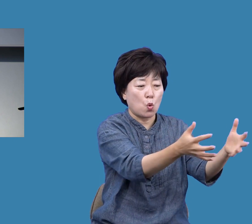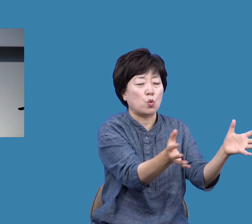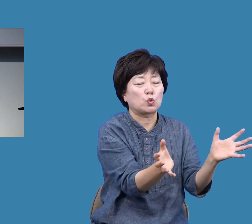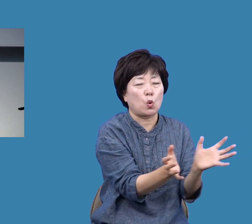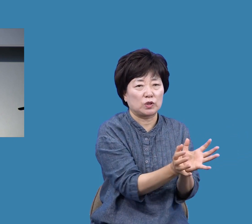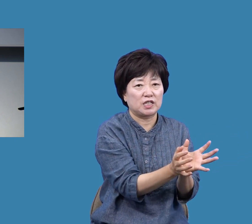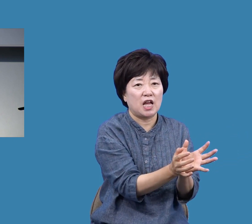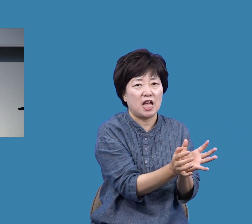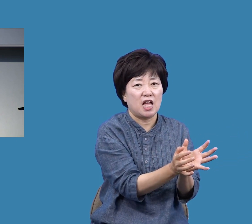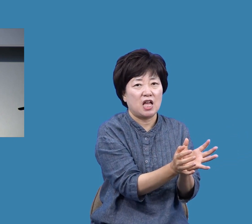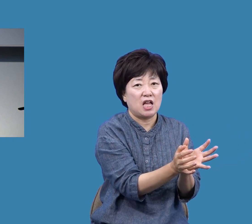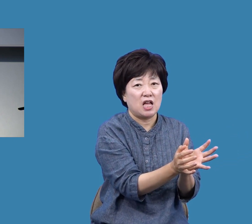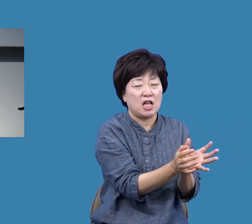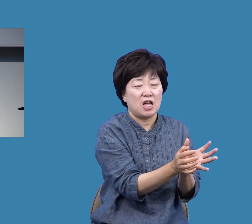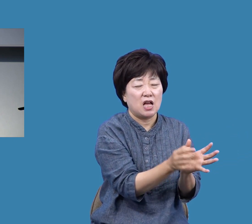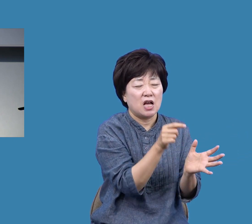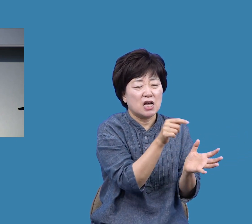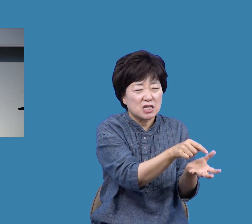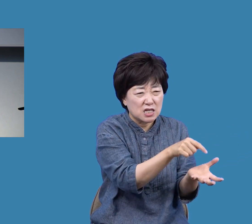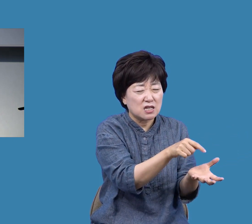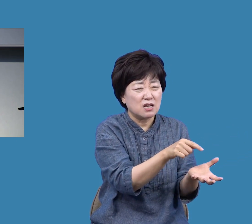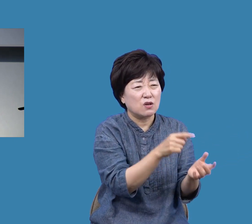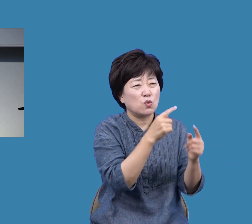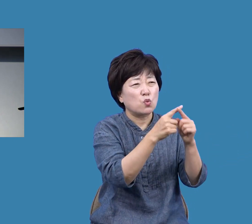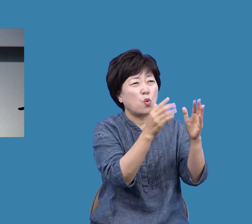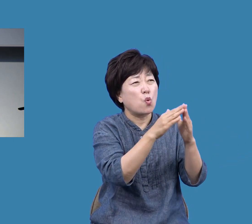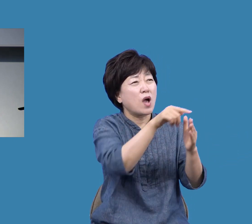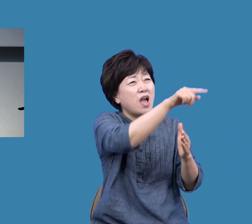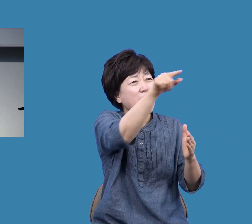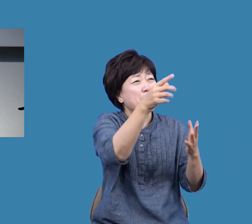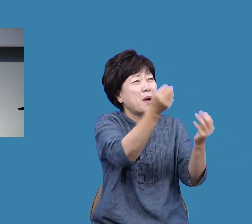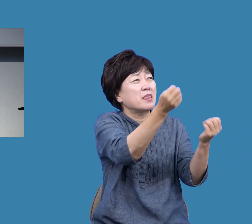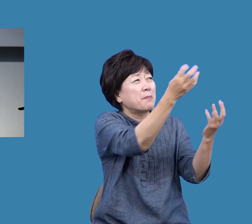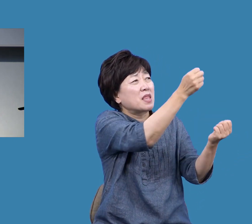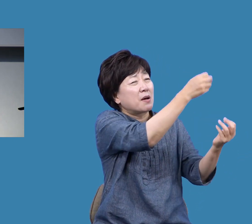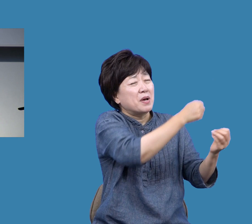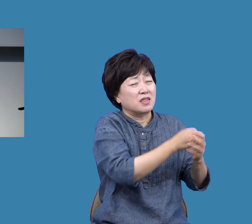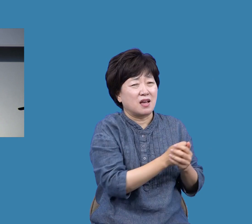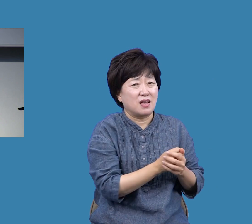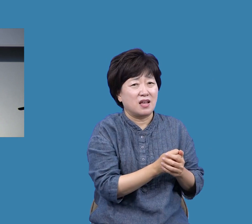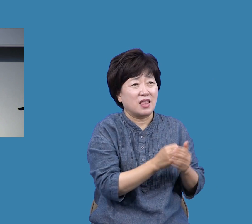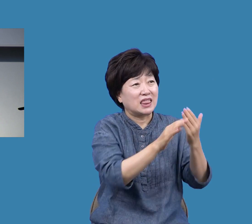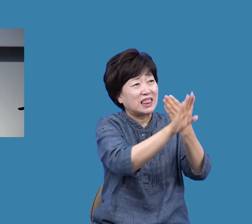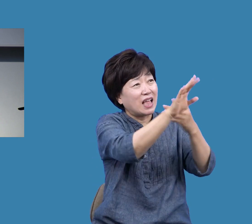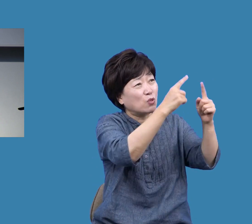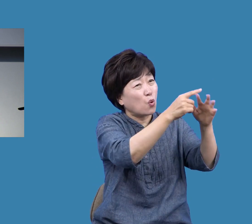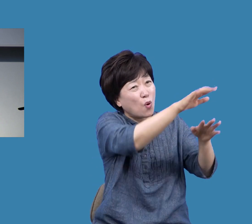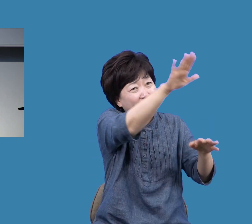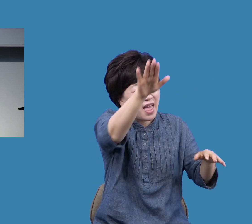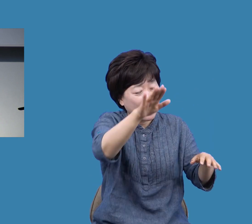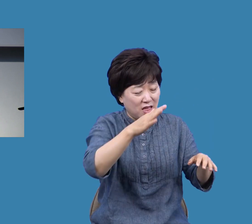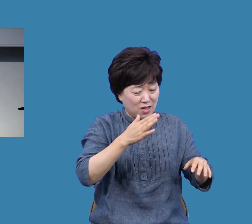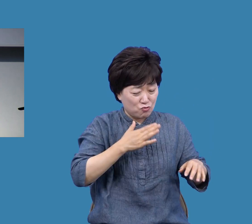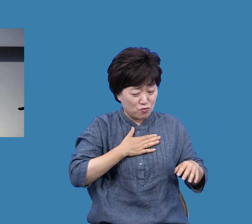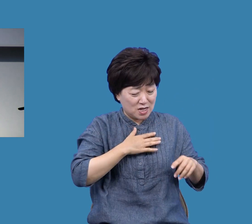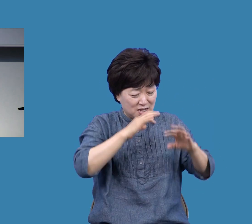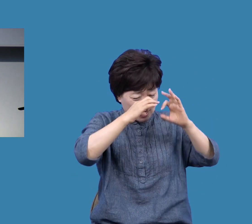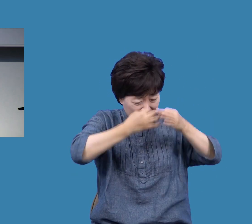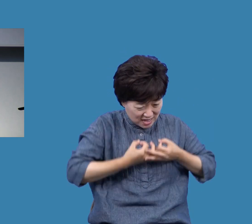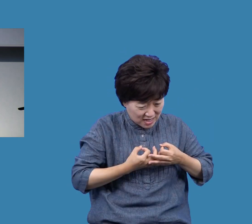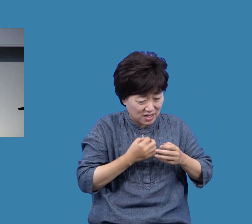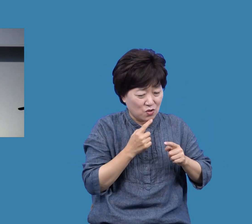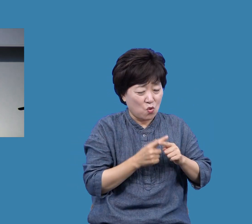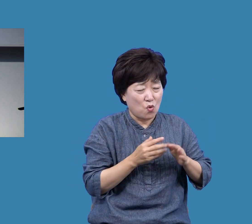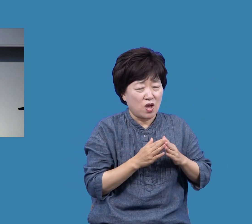현상입니다. 2020년에 하나님 저에게 그 마음을 주신 것은 뭐 다른 데 얘기가 아니고 우리 얘기예요. 영적인 선이 끊어져 버리잖아요.